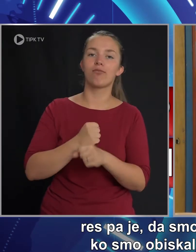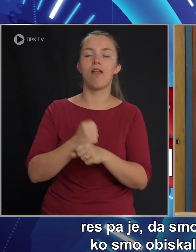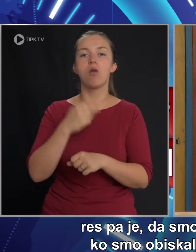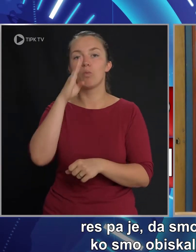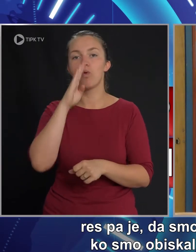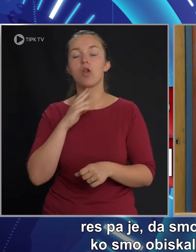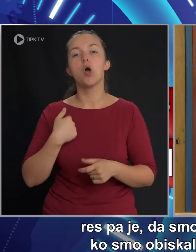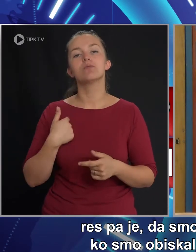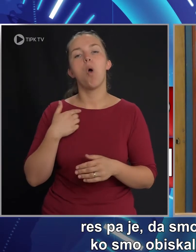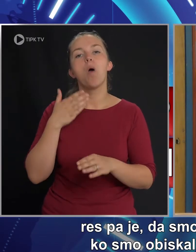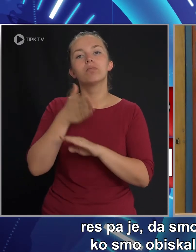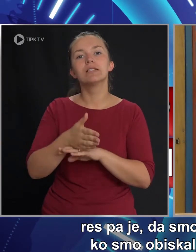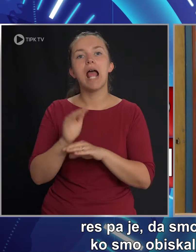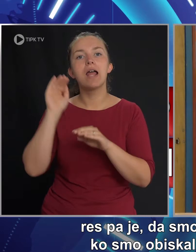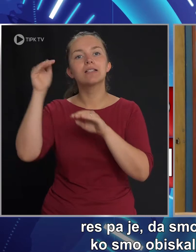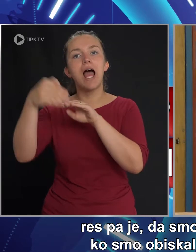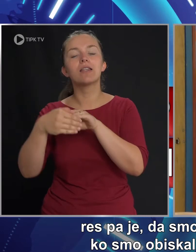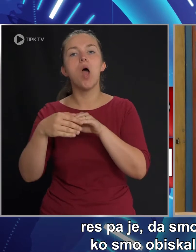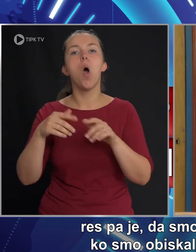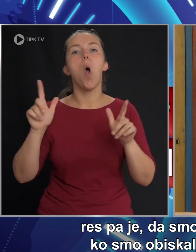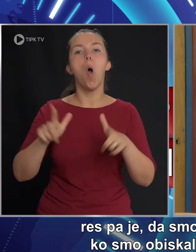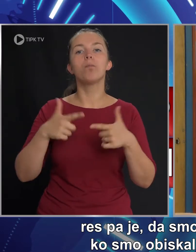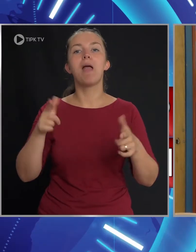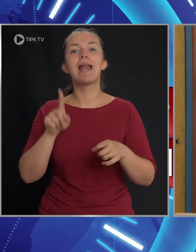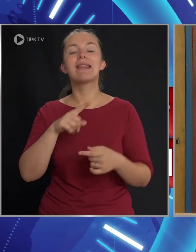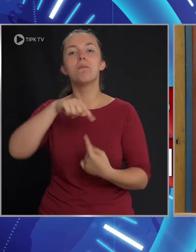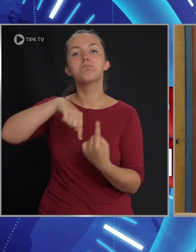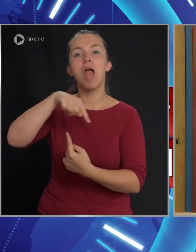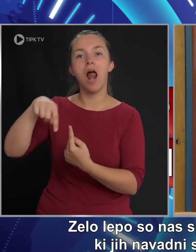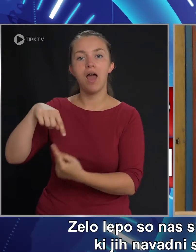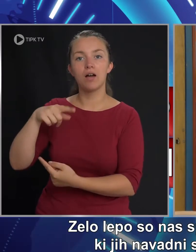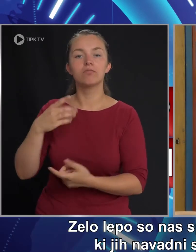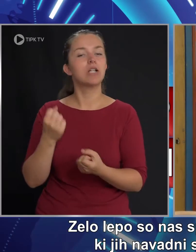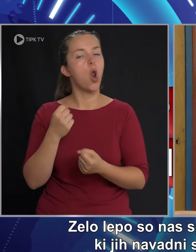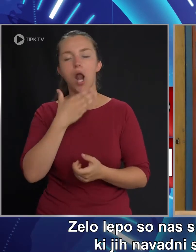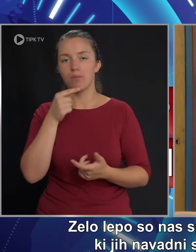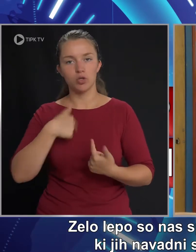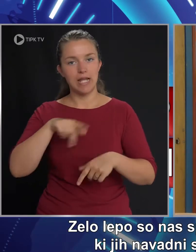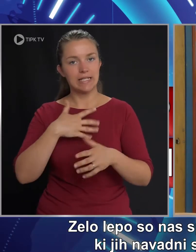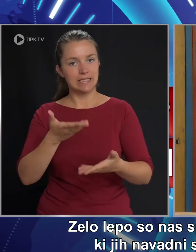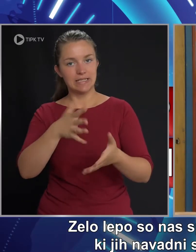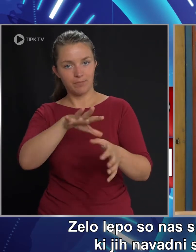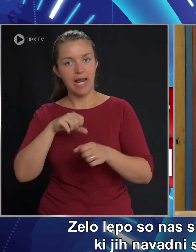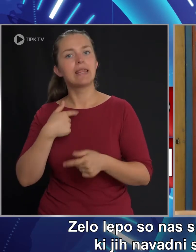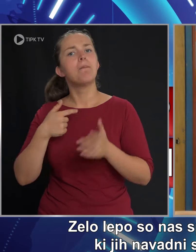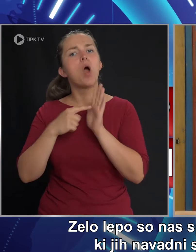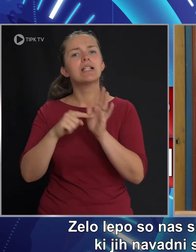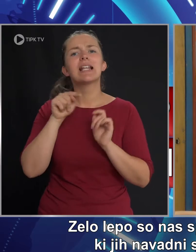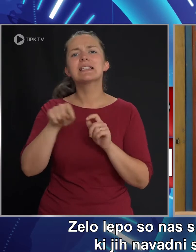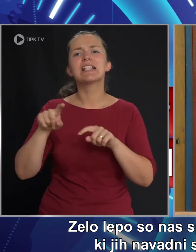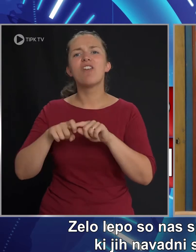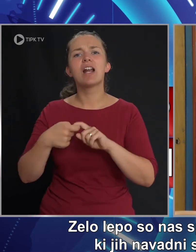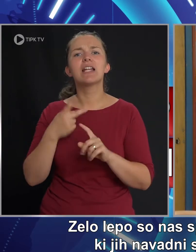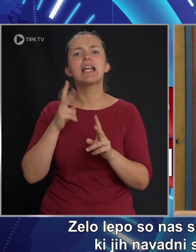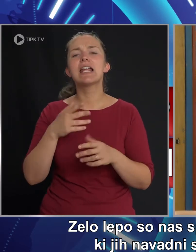ponedeljek, ko smo obiskali za kulisje opere in baleta. Zelo lepo so nas prijeli in nam pokazali tiste